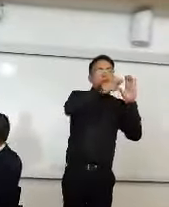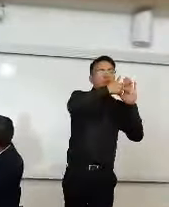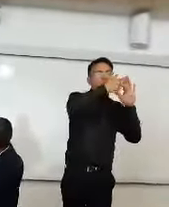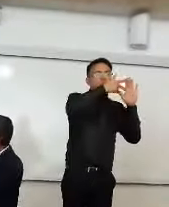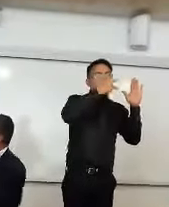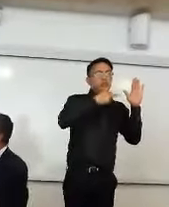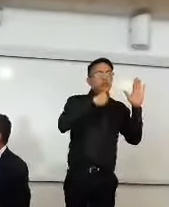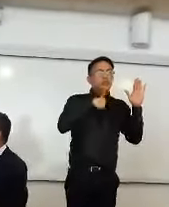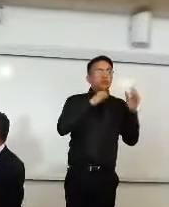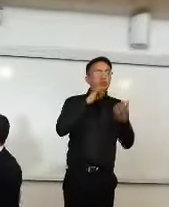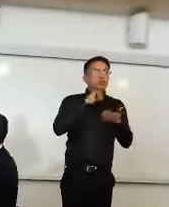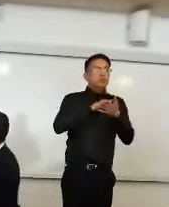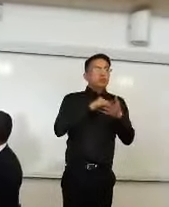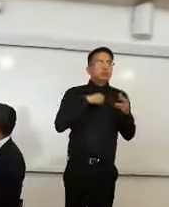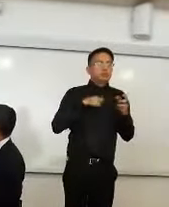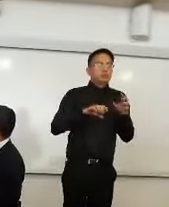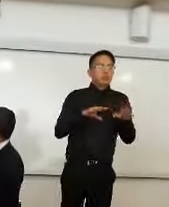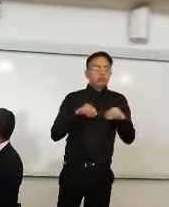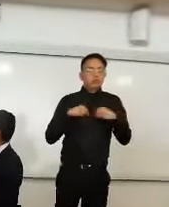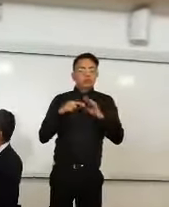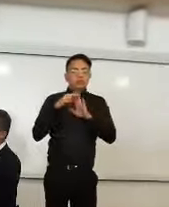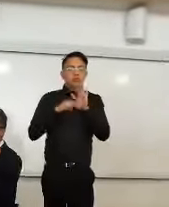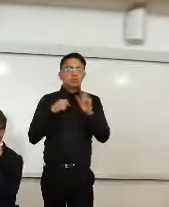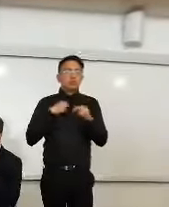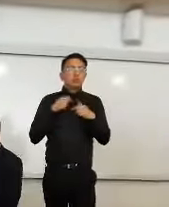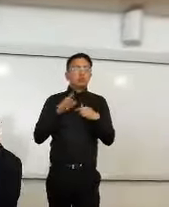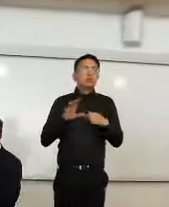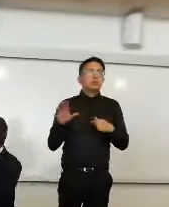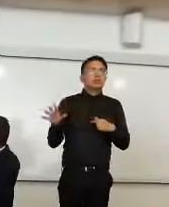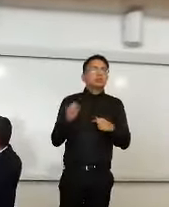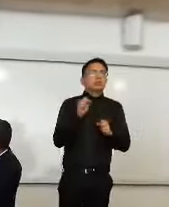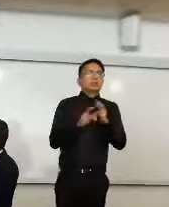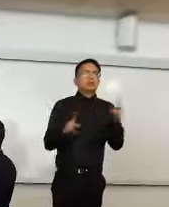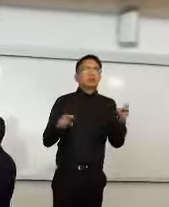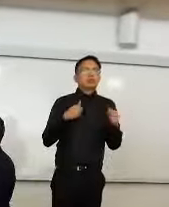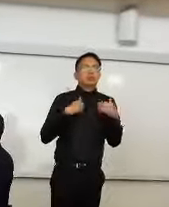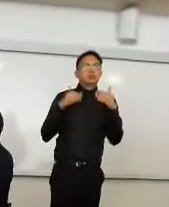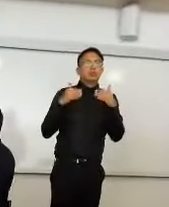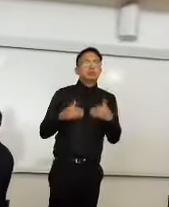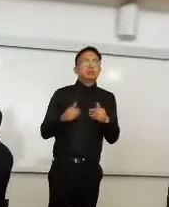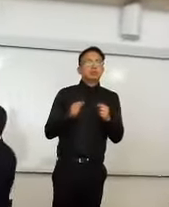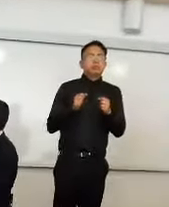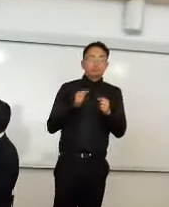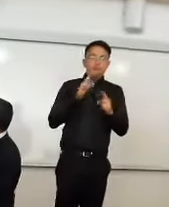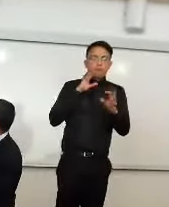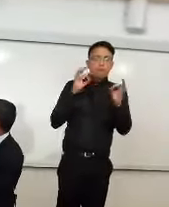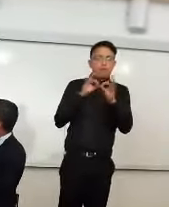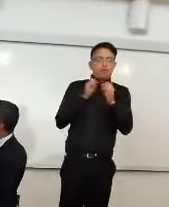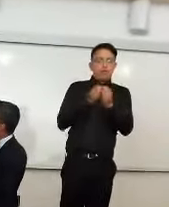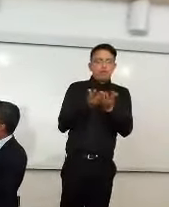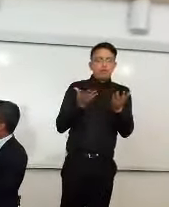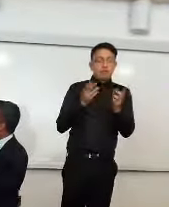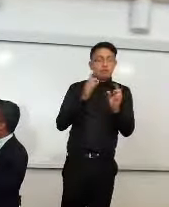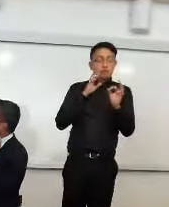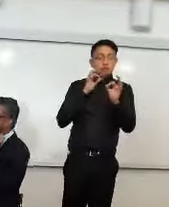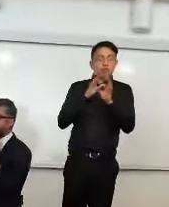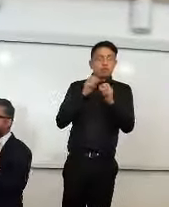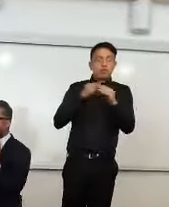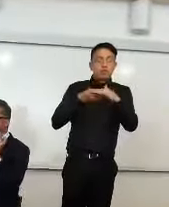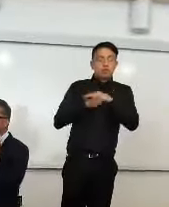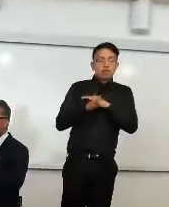resolución tiene por objeto adoptar ese reglamento para garantizar a las personas con discapacidad, como también está ahí, sobre la base del enfoque diferencial, accedan a